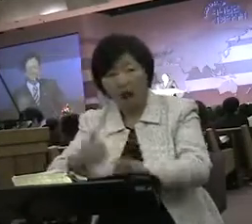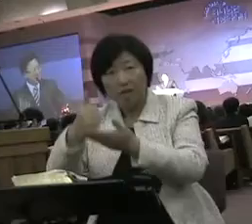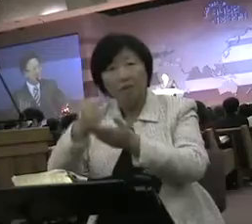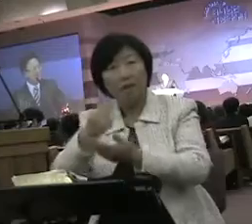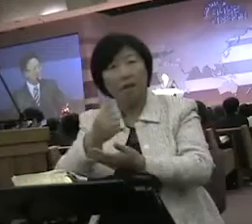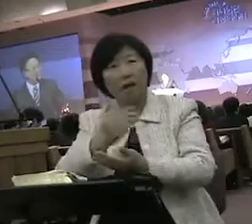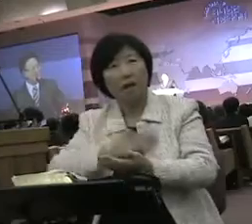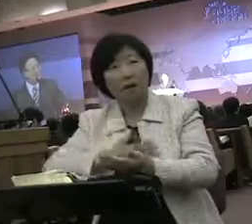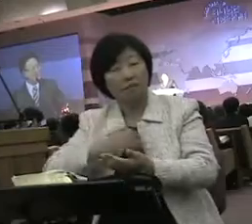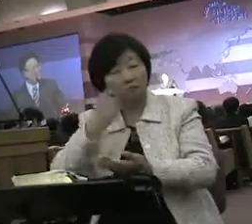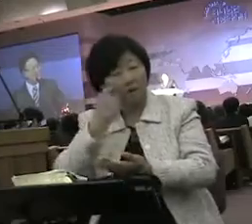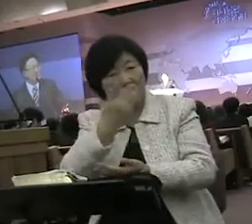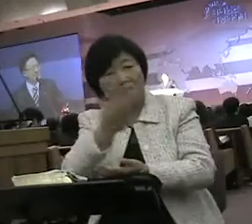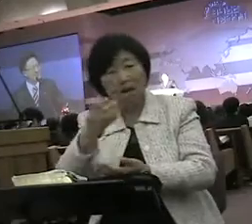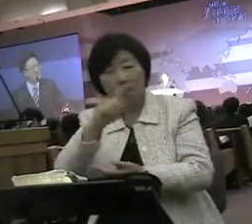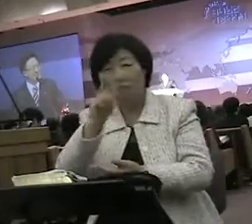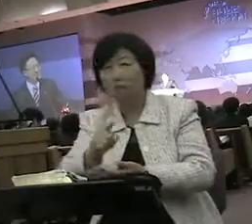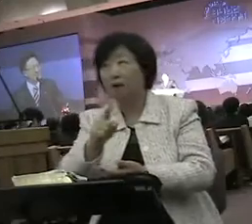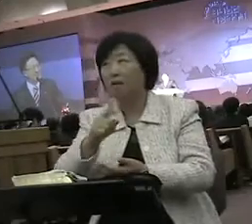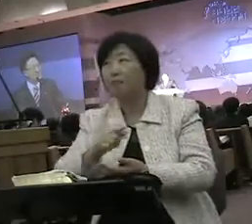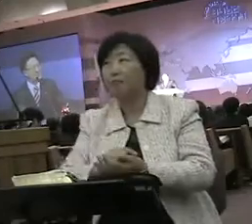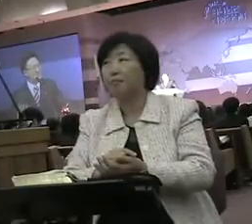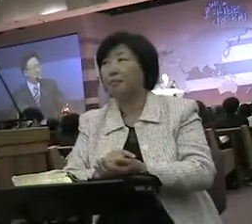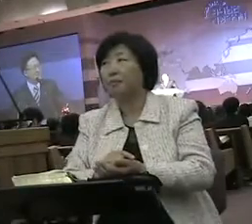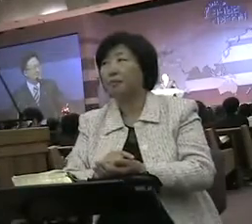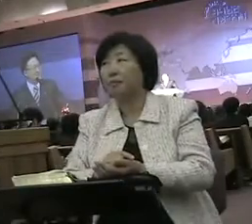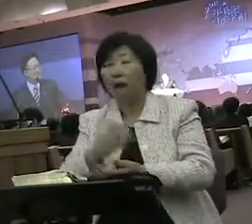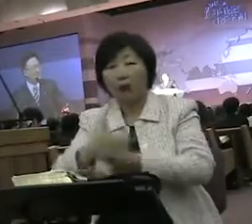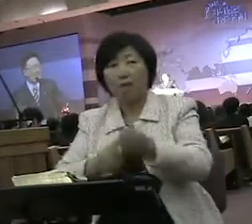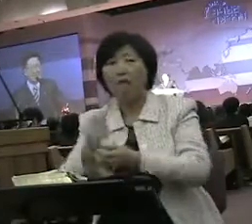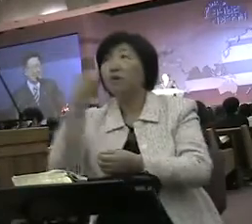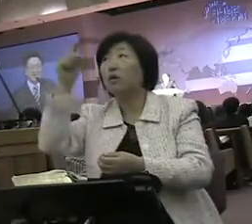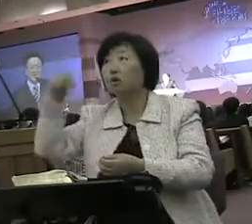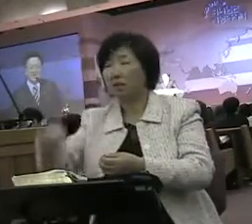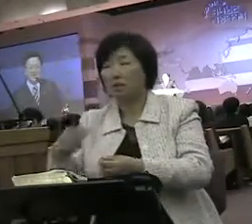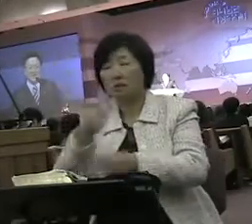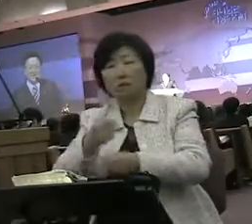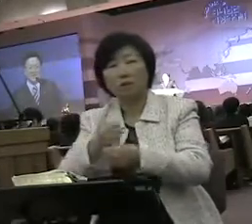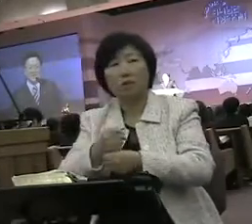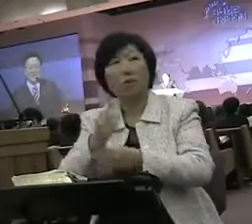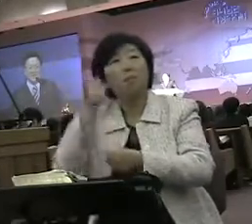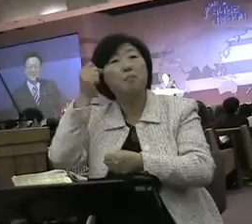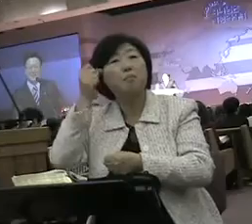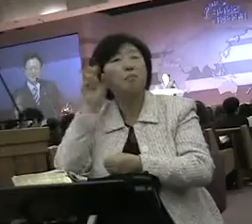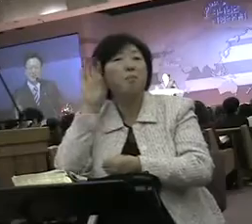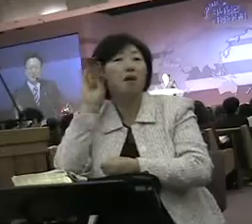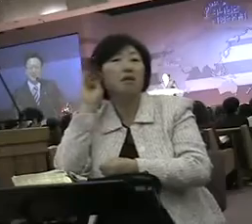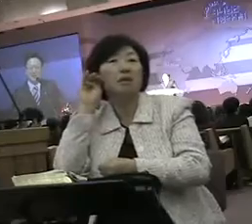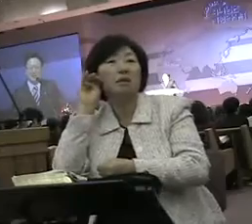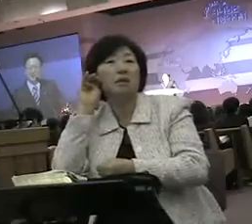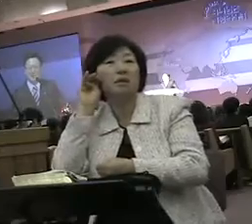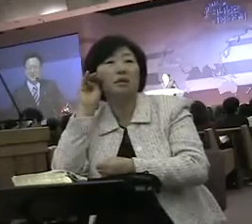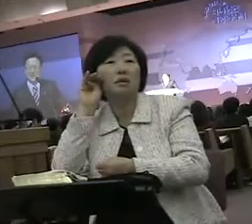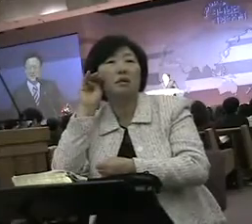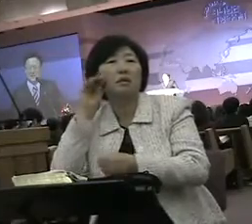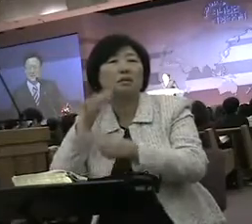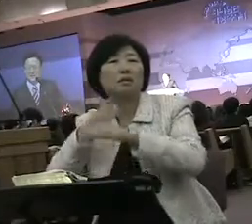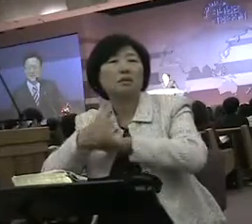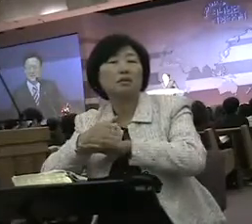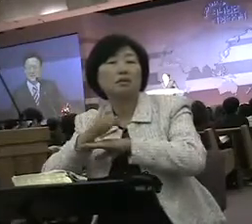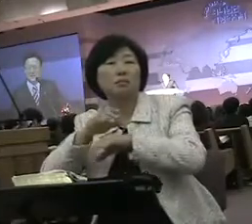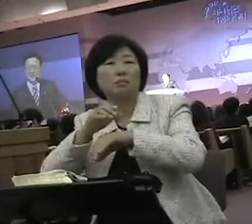여러분, 하나님 아세요? 하나님이 천지를 창조하시는데 며칠이 걸렸습니까? 6일 걸렸습니다.